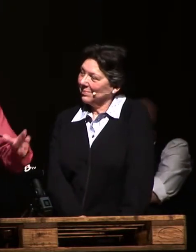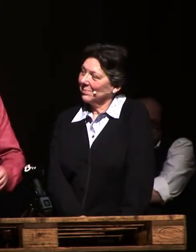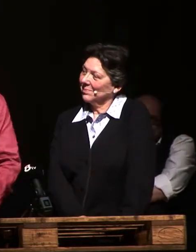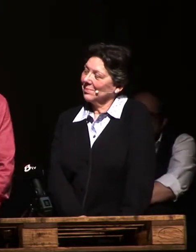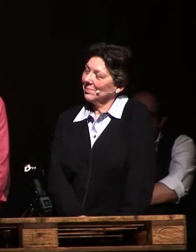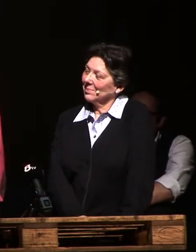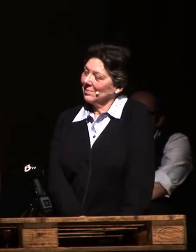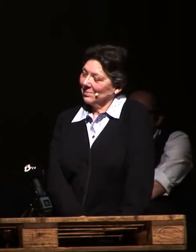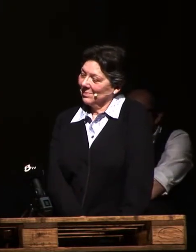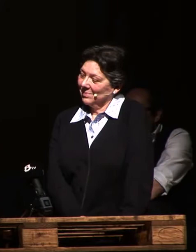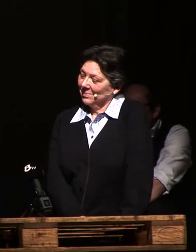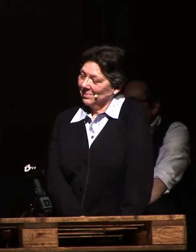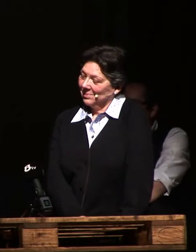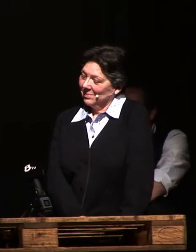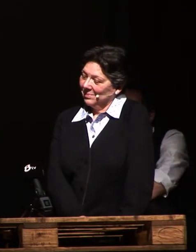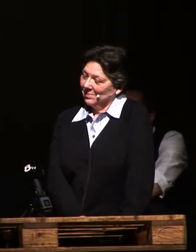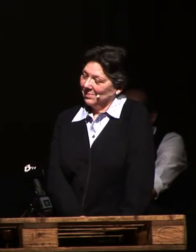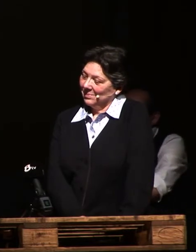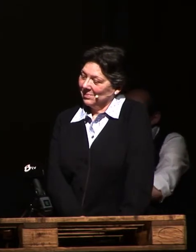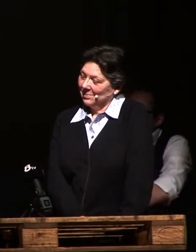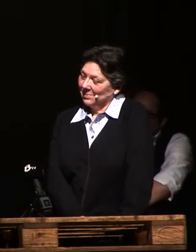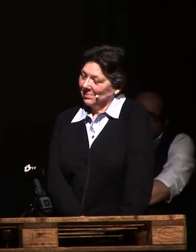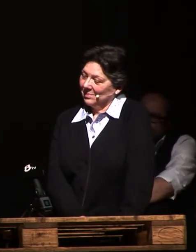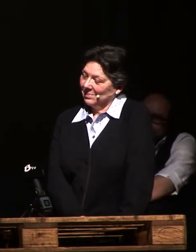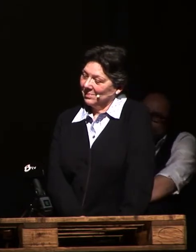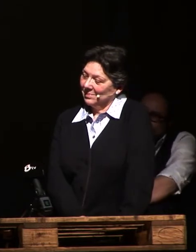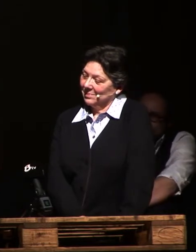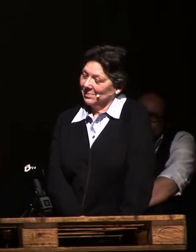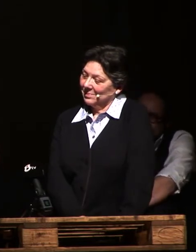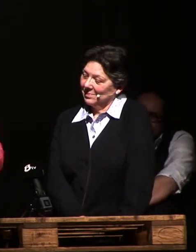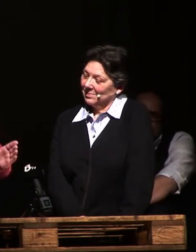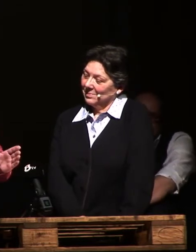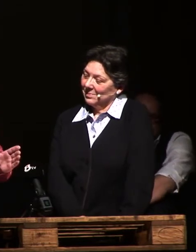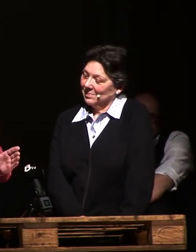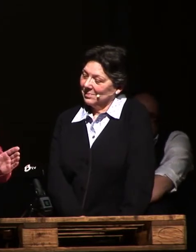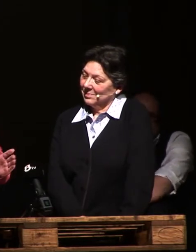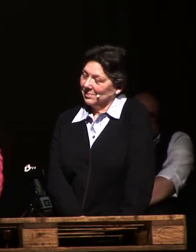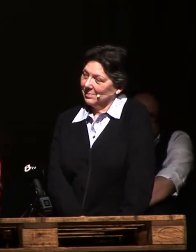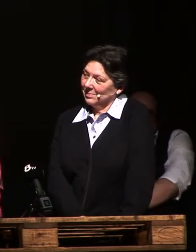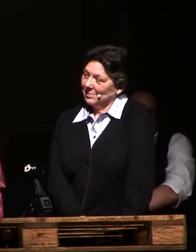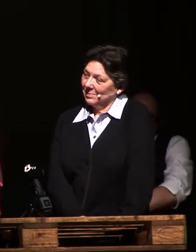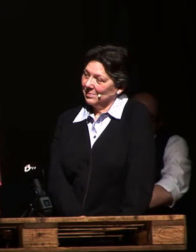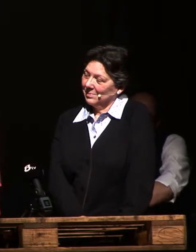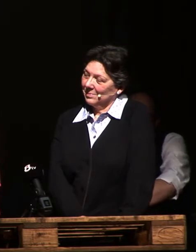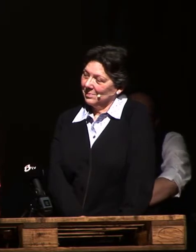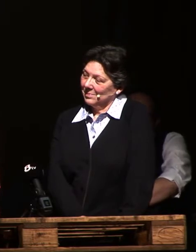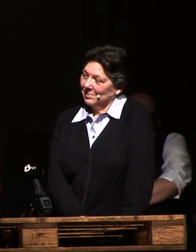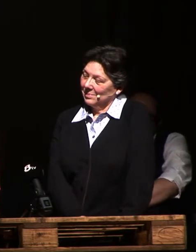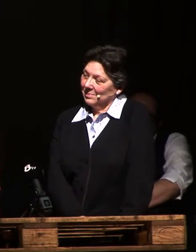Catalunya, presentant això com si fos la solució a tots els problemes. Això és fer creure, evidentment, que aquest és un